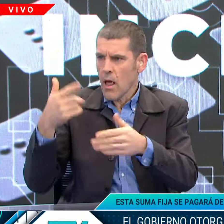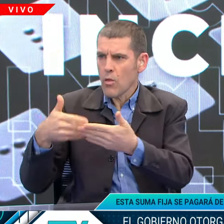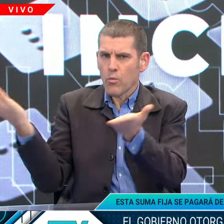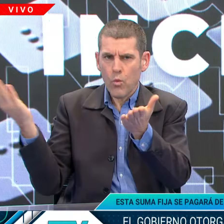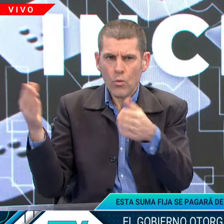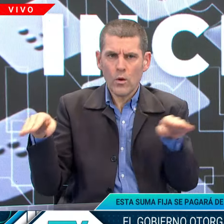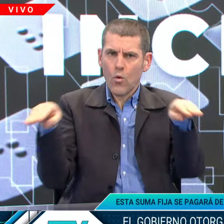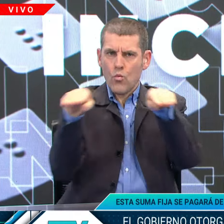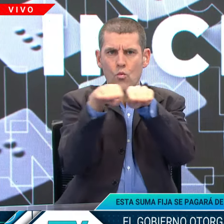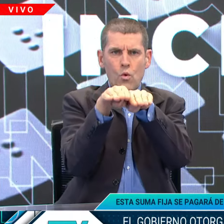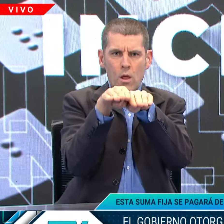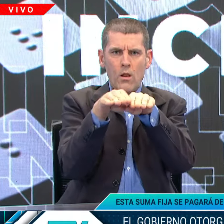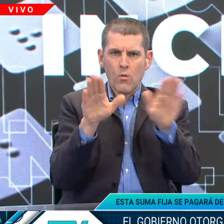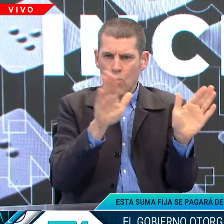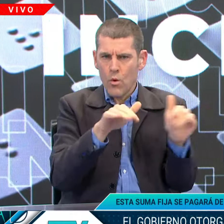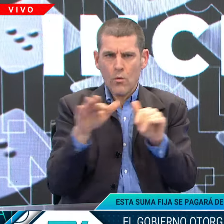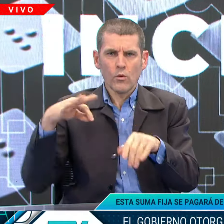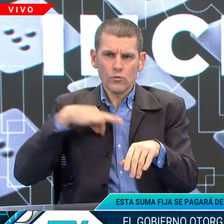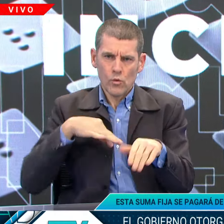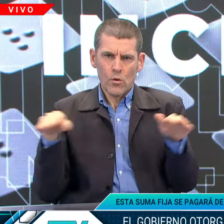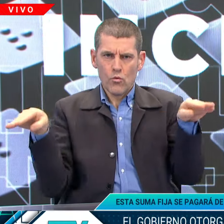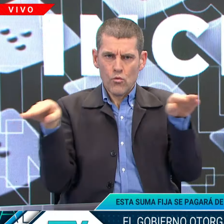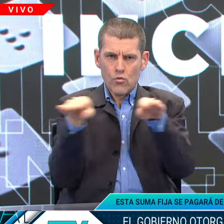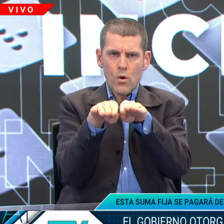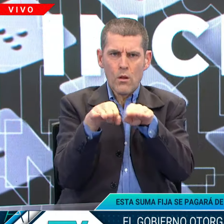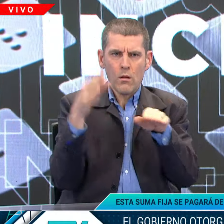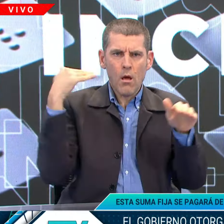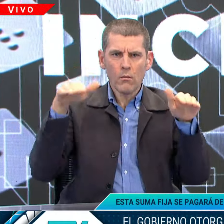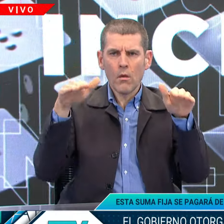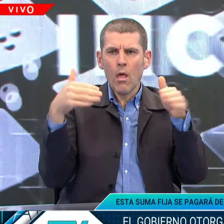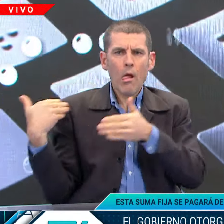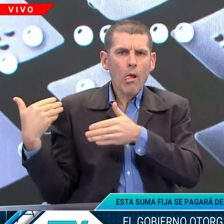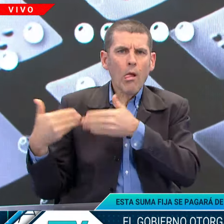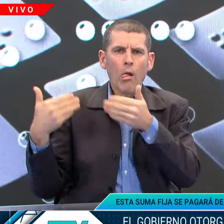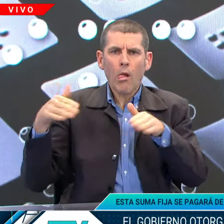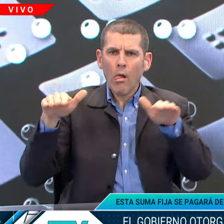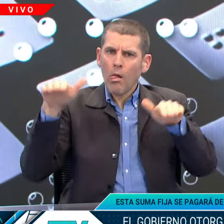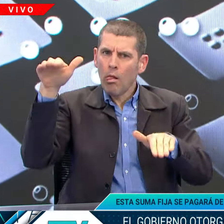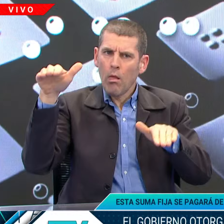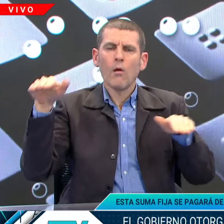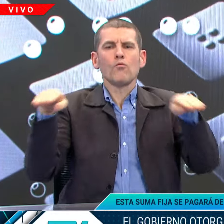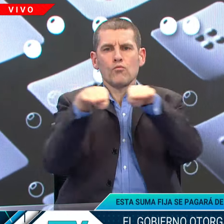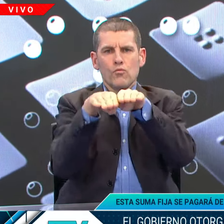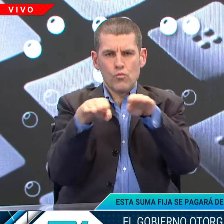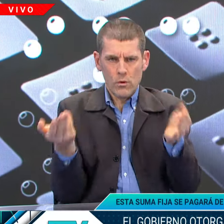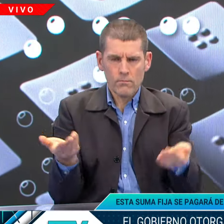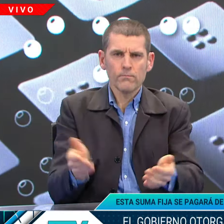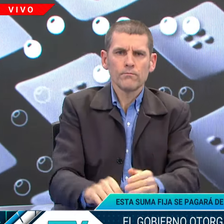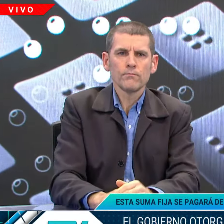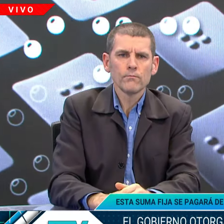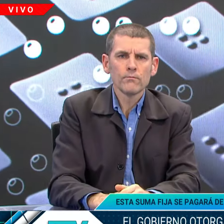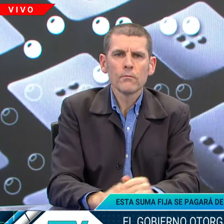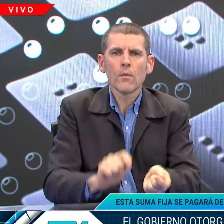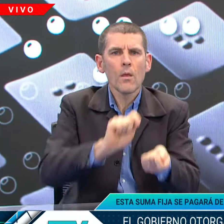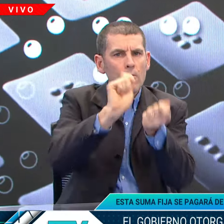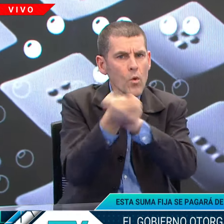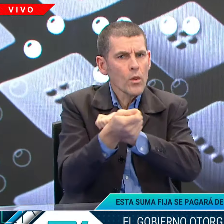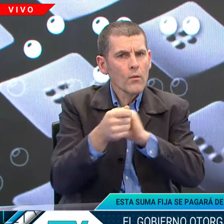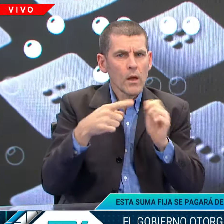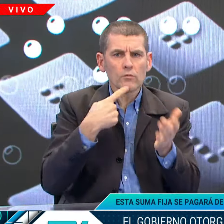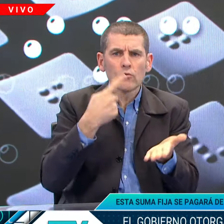el retraso de un mes que sufrían anteriormente. Esta modificación establecida en el decreto